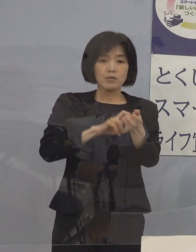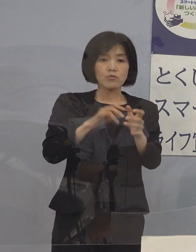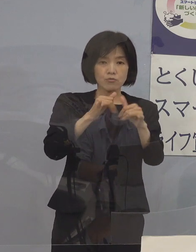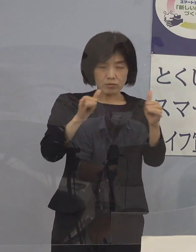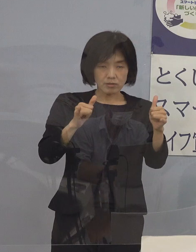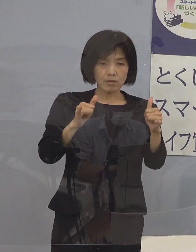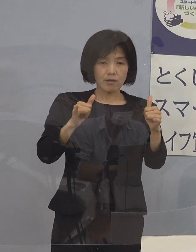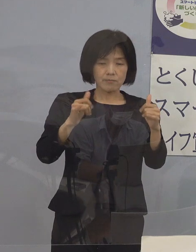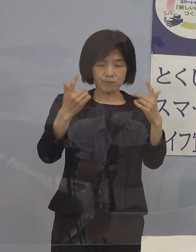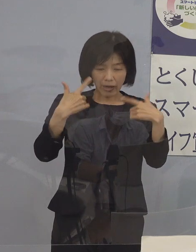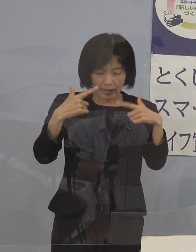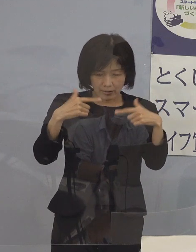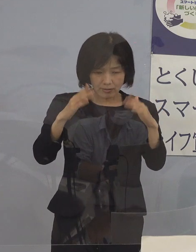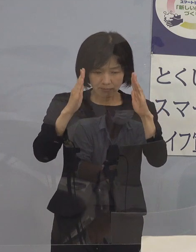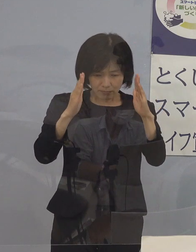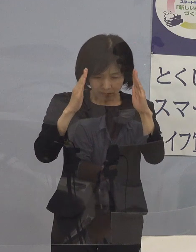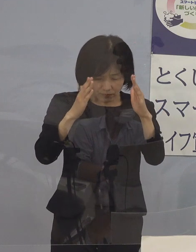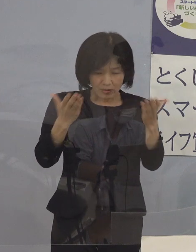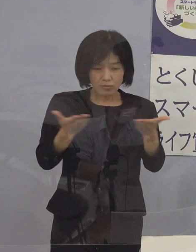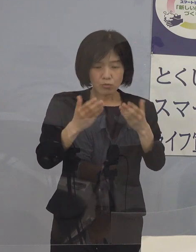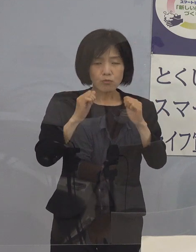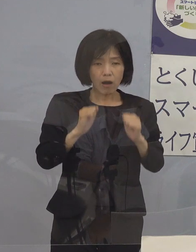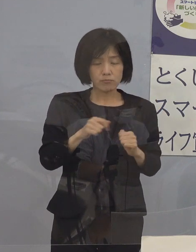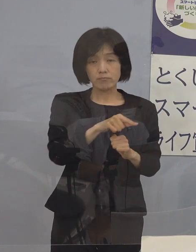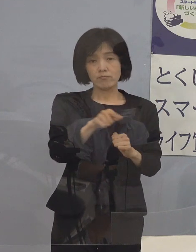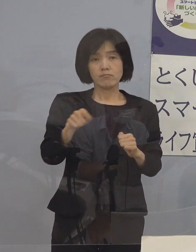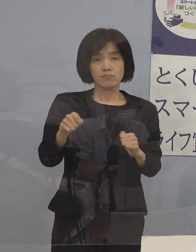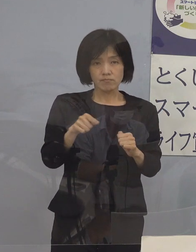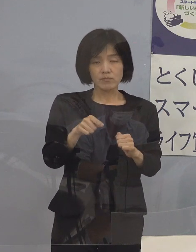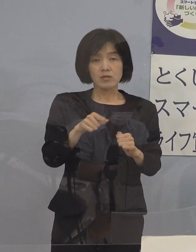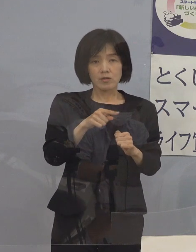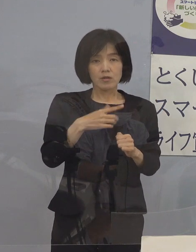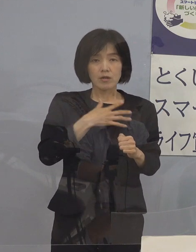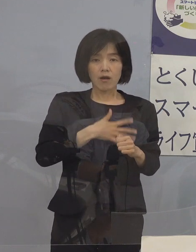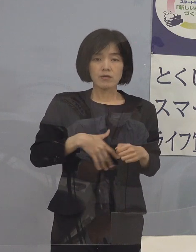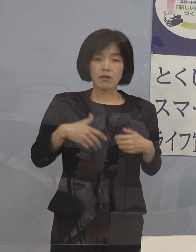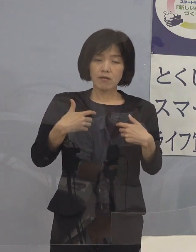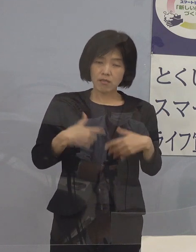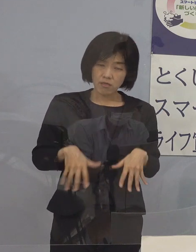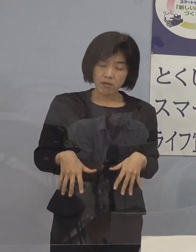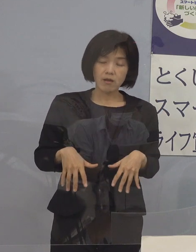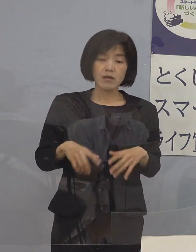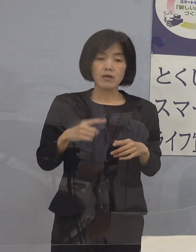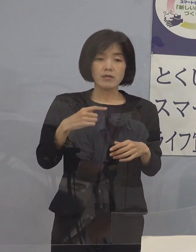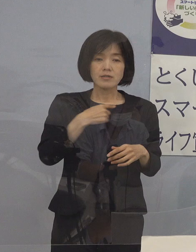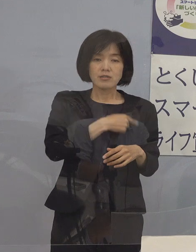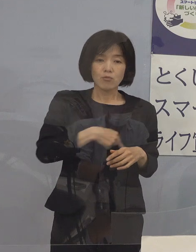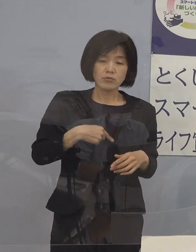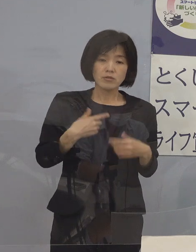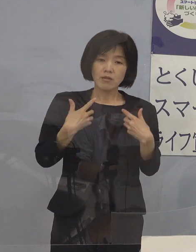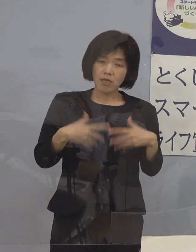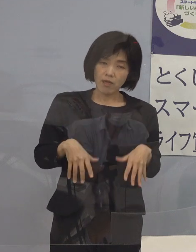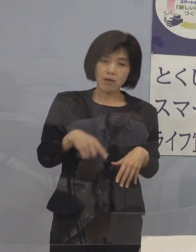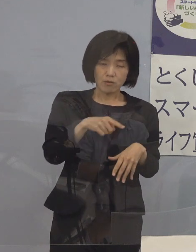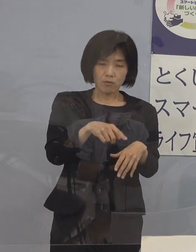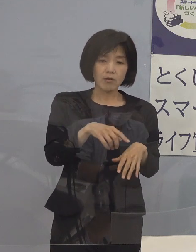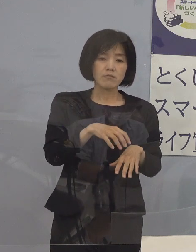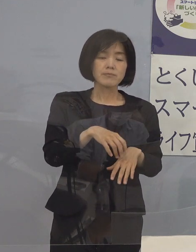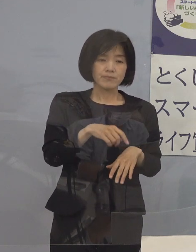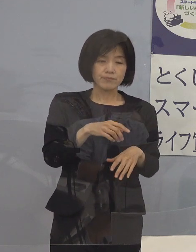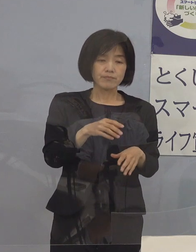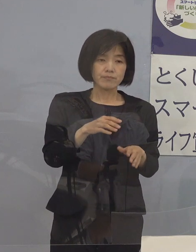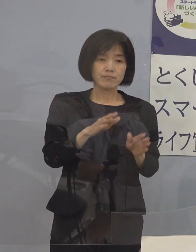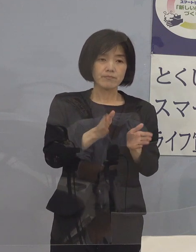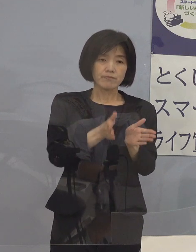いている医療従事者の皆様方の身体的また精神的な負担を少しで